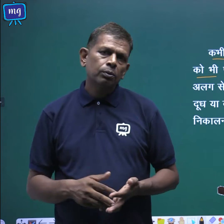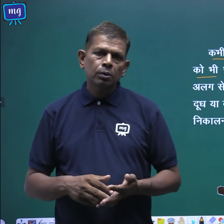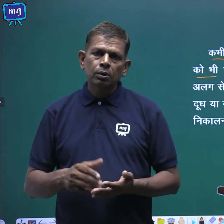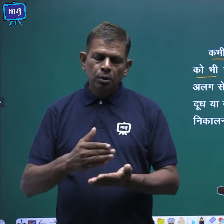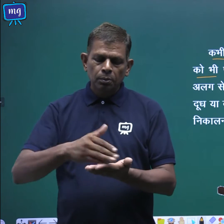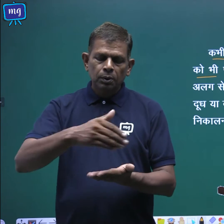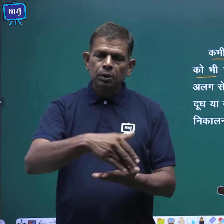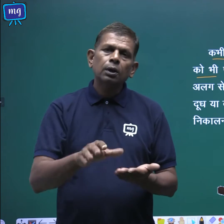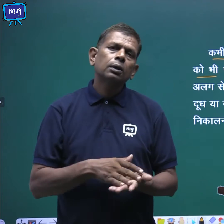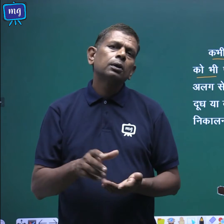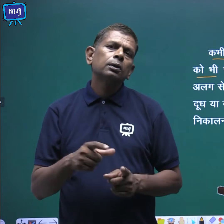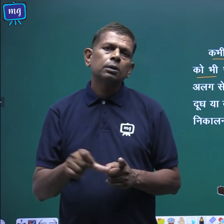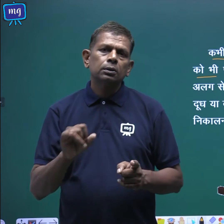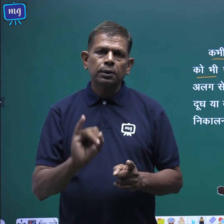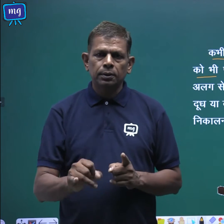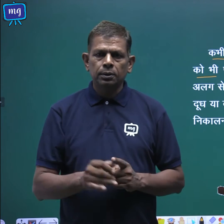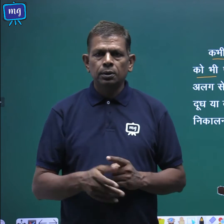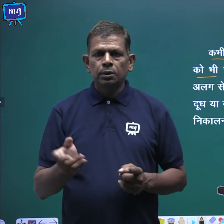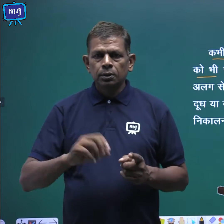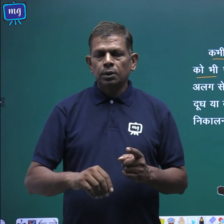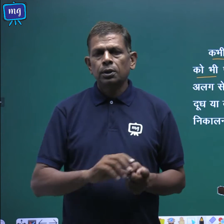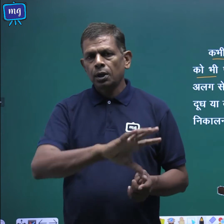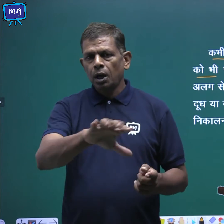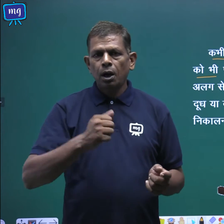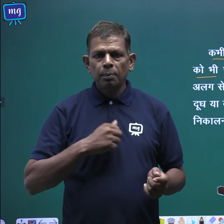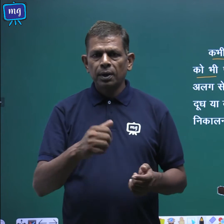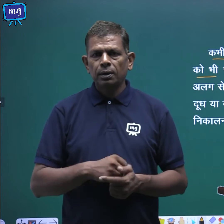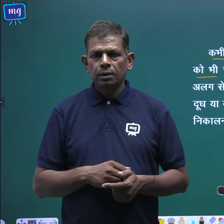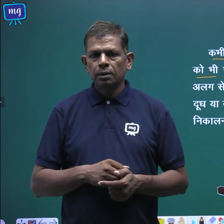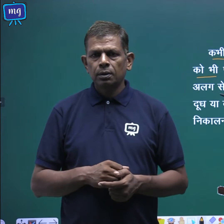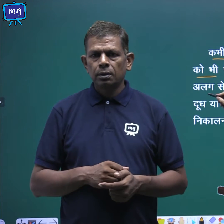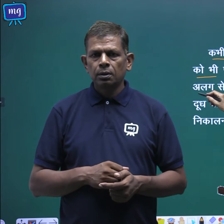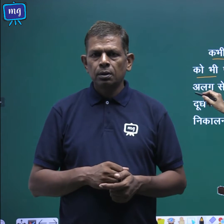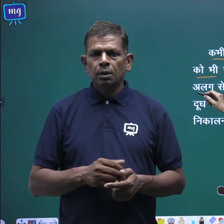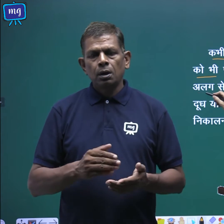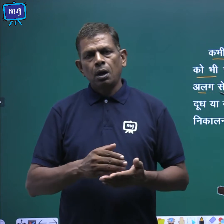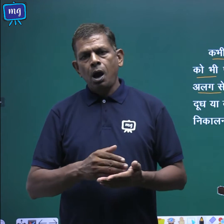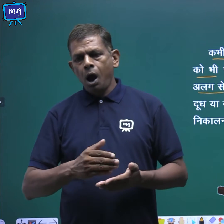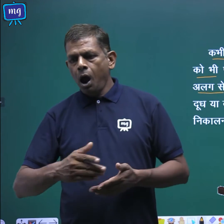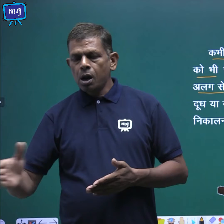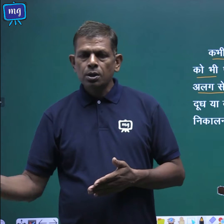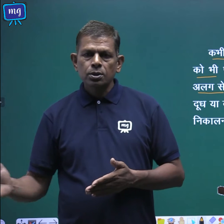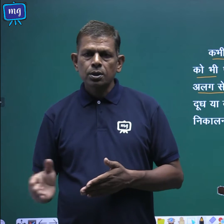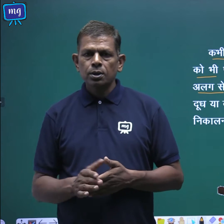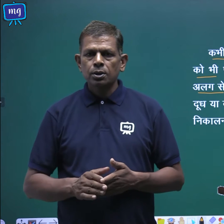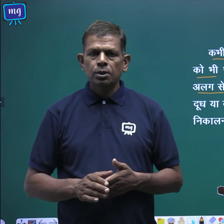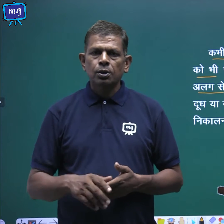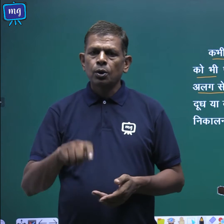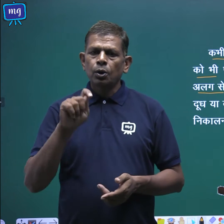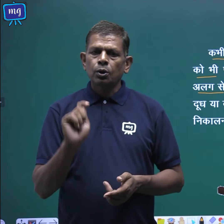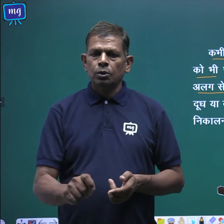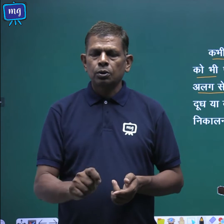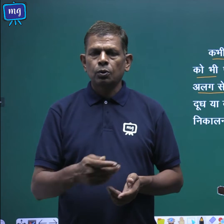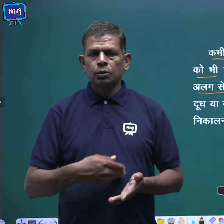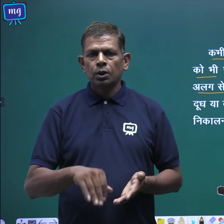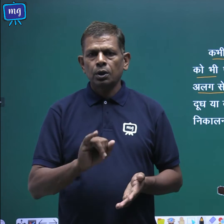पृथक करते हैं, जिनकी हमें अलग से आवश्यकता होती